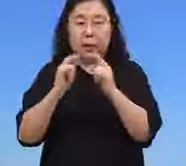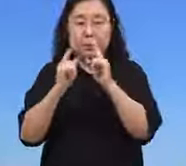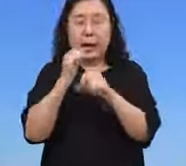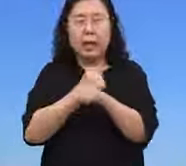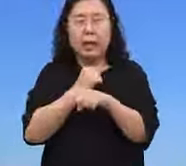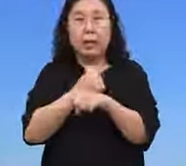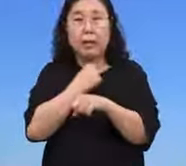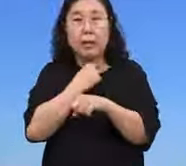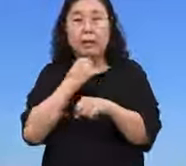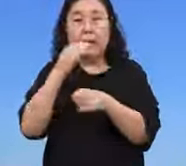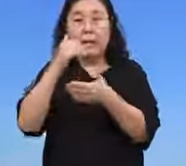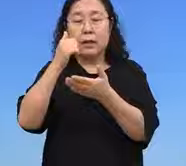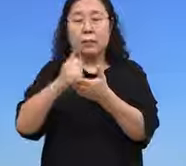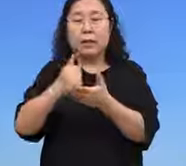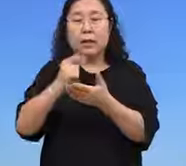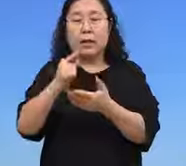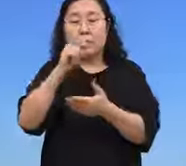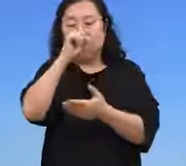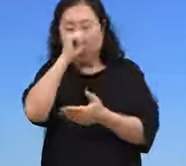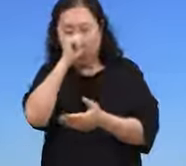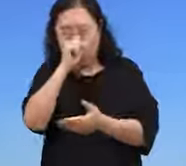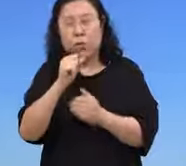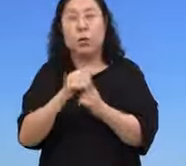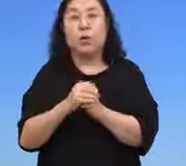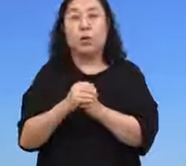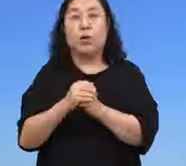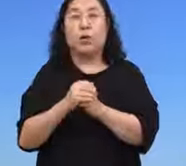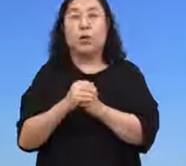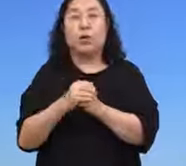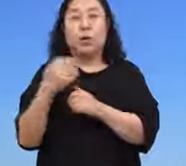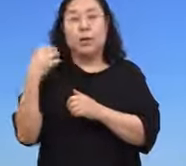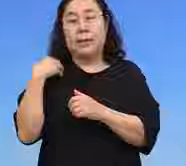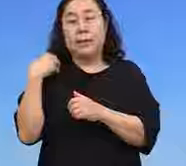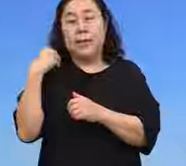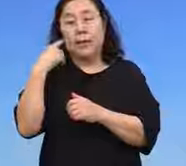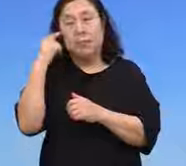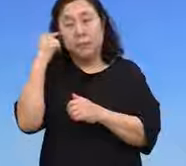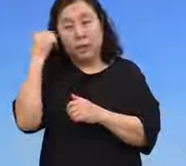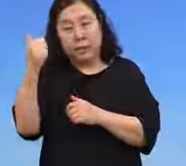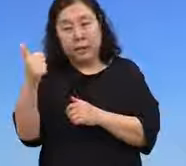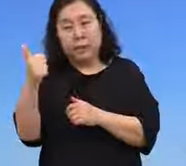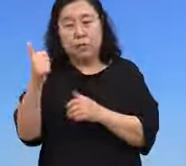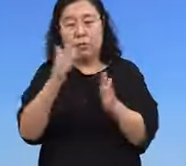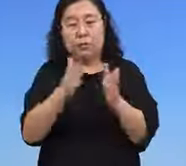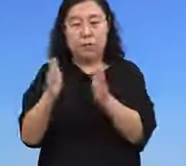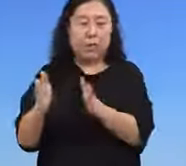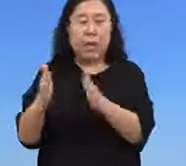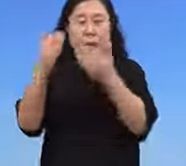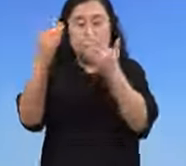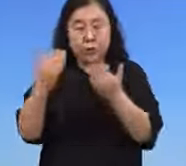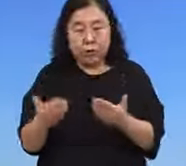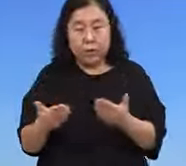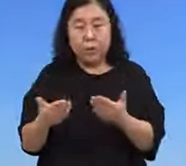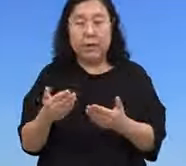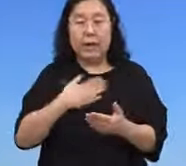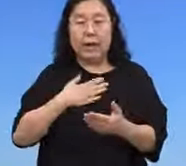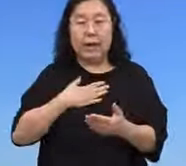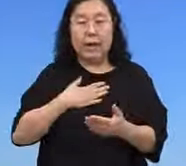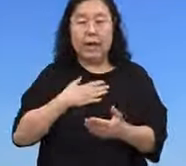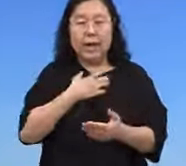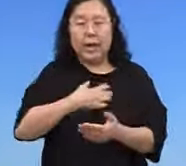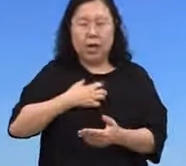원합니다. 아니, 하나님이 이렇게 좋은 담임 목사님을 예정해 두셨는데 그것도 모르고 괜히 걱정했다고.